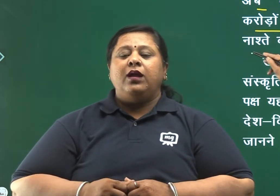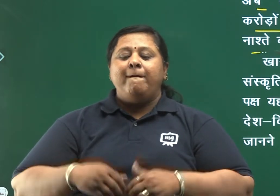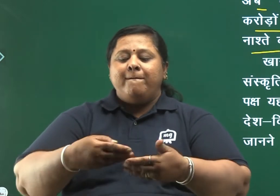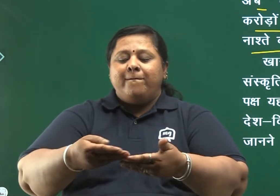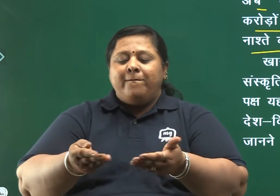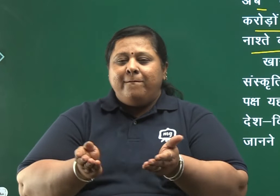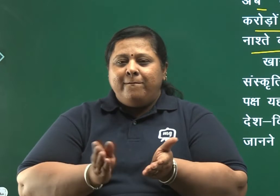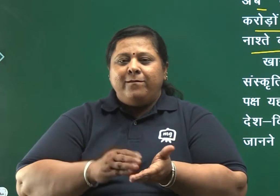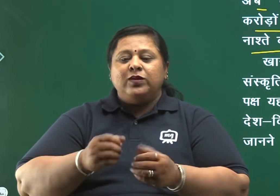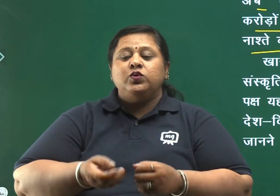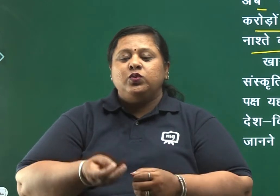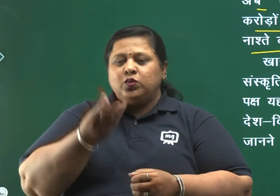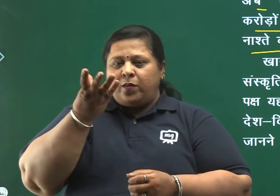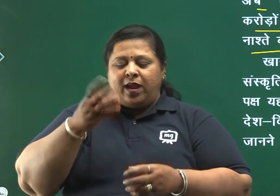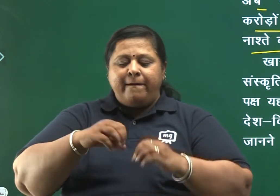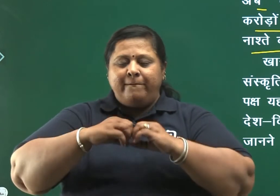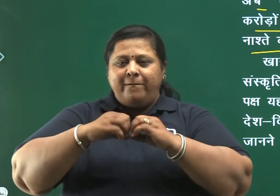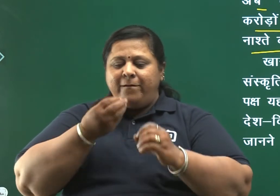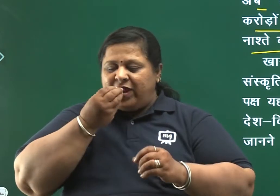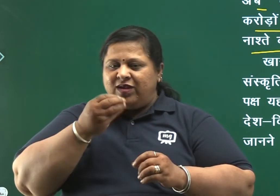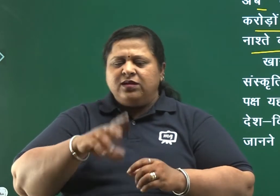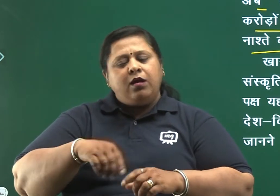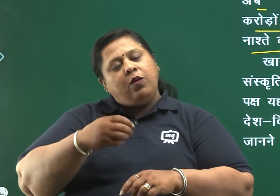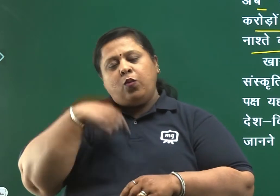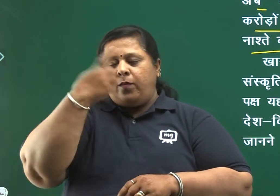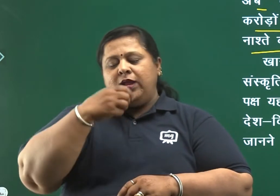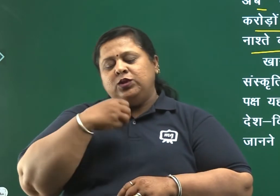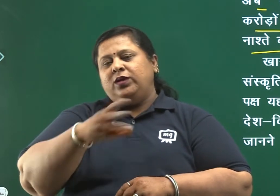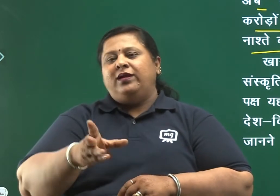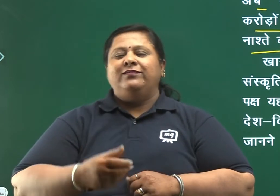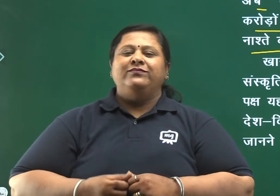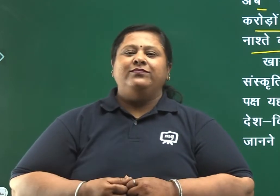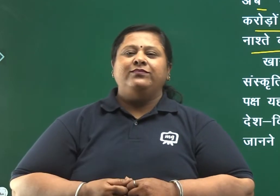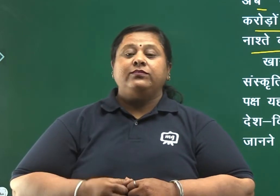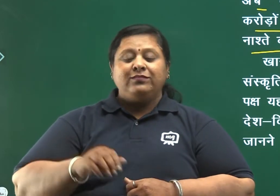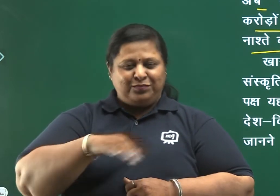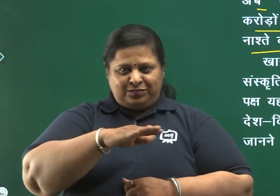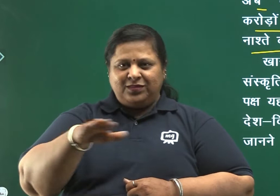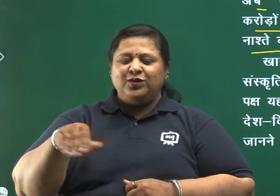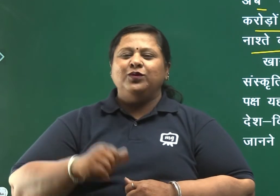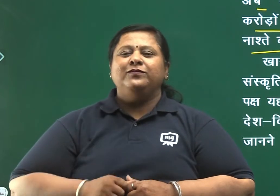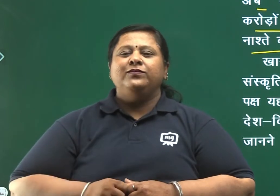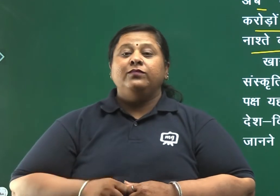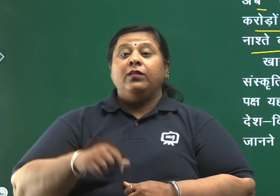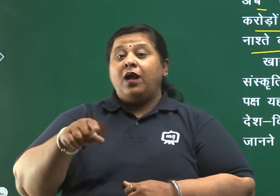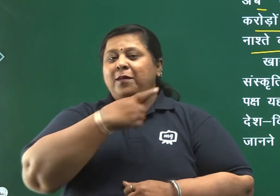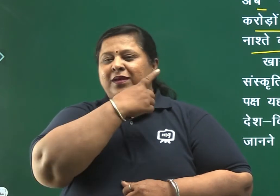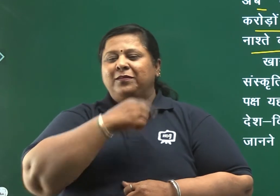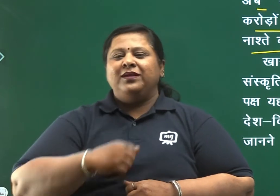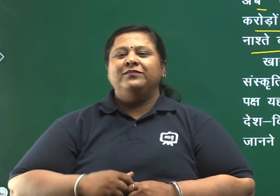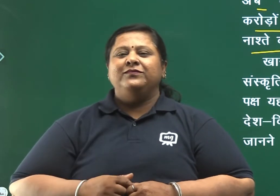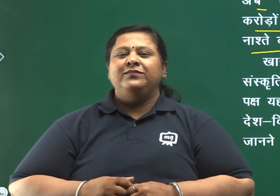नाश्ते का रूप ले चुके हैं। बच्चों, आप यहाँ